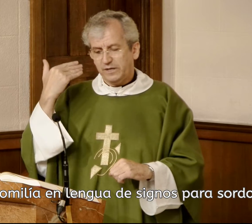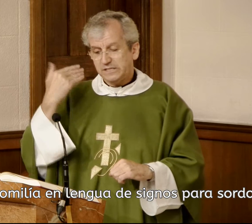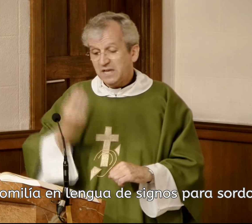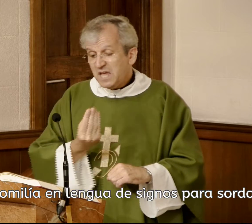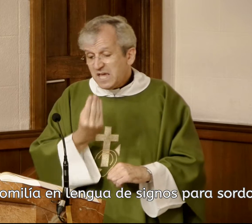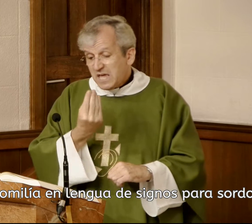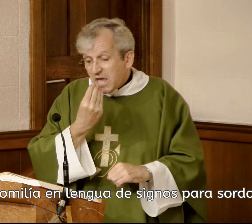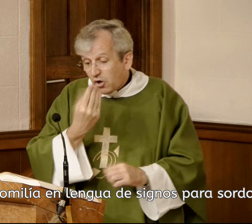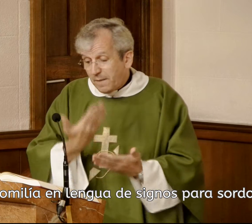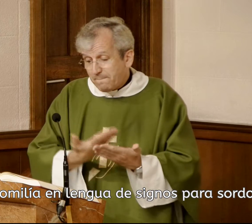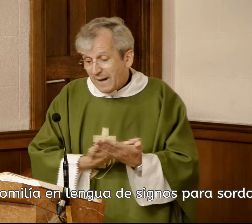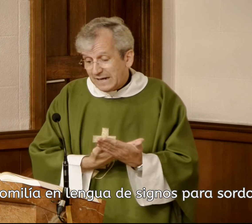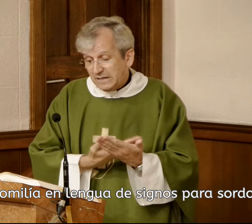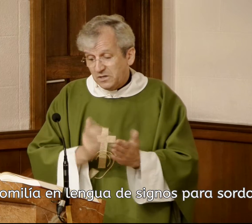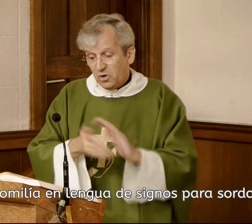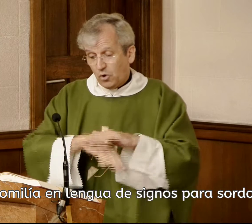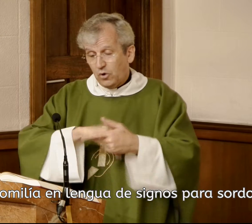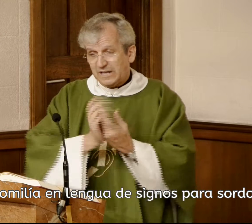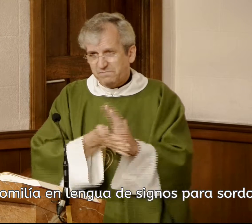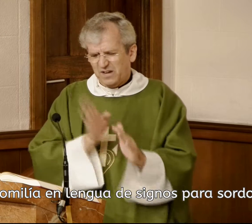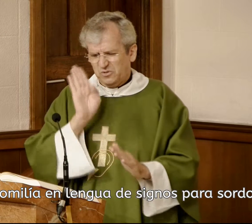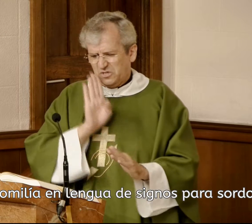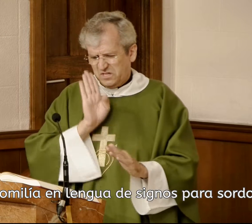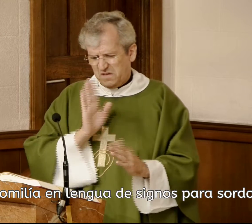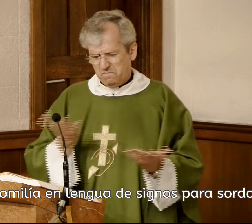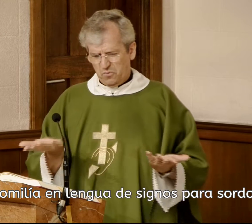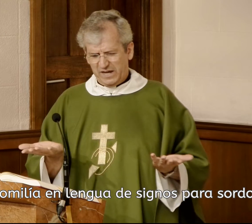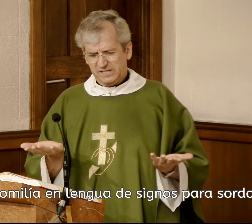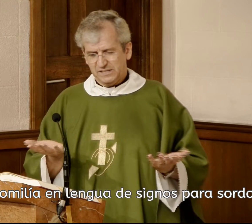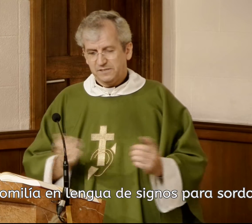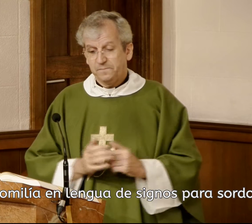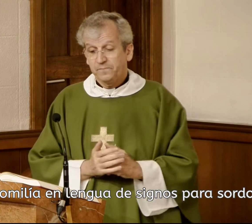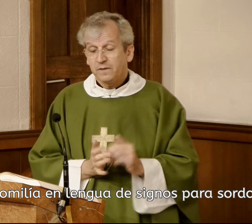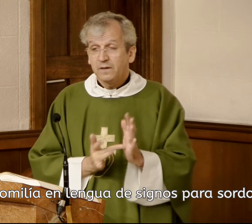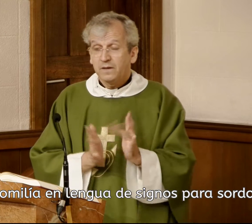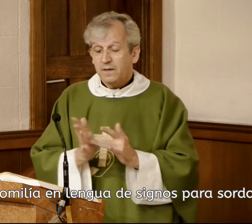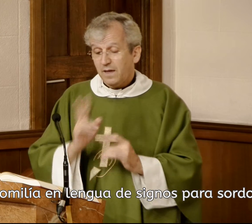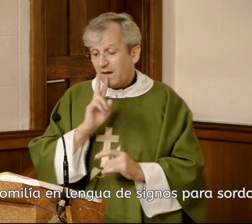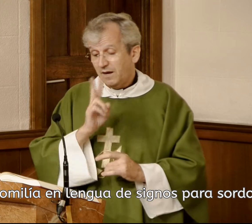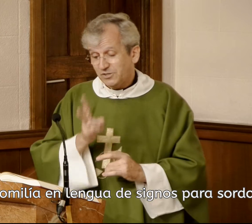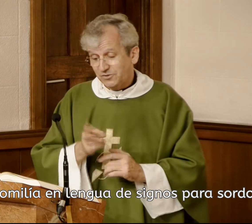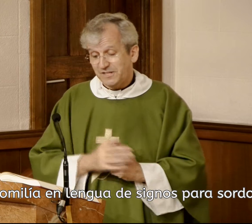mayores y comen pan con las manos impuras? Él les